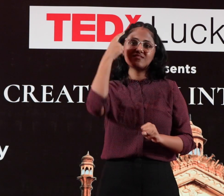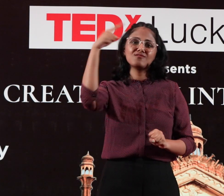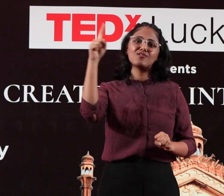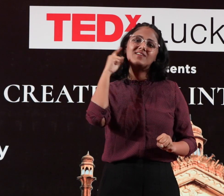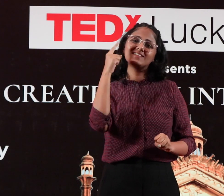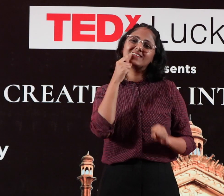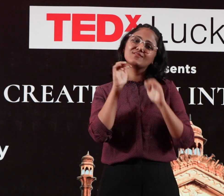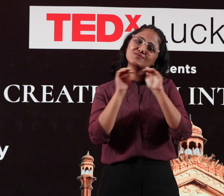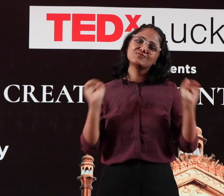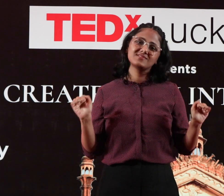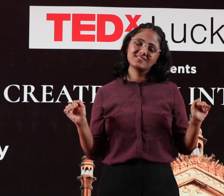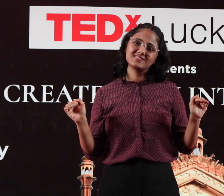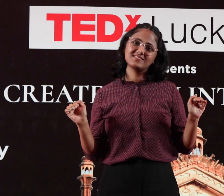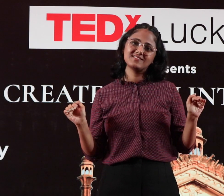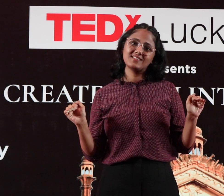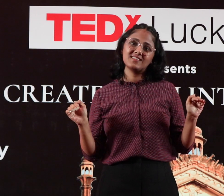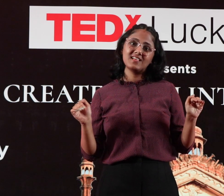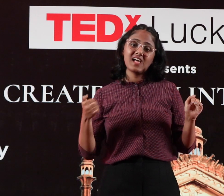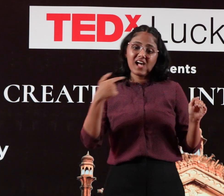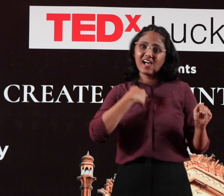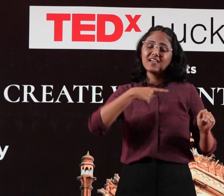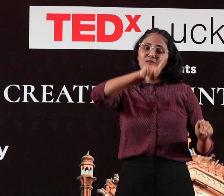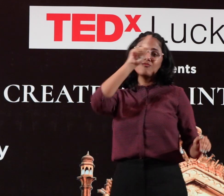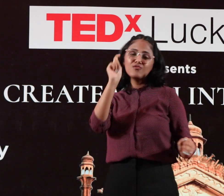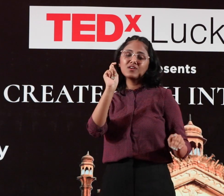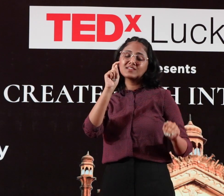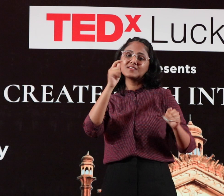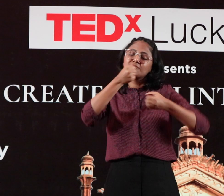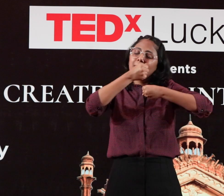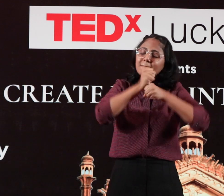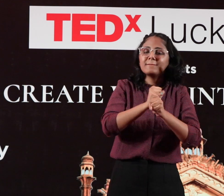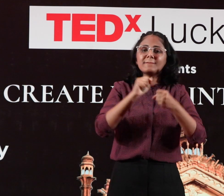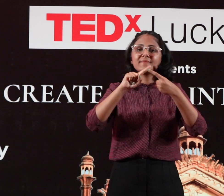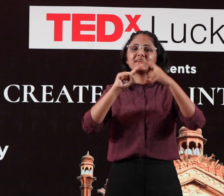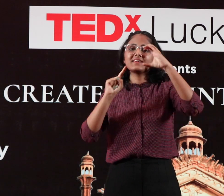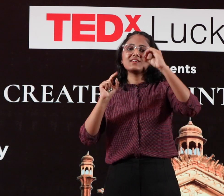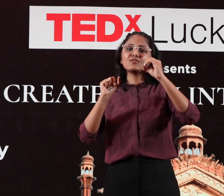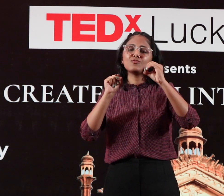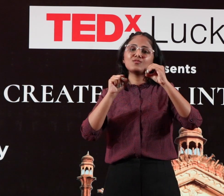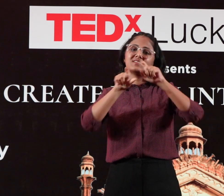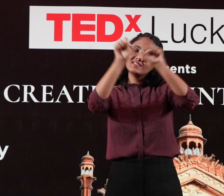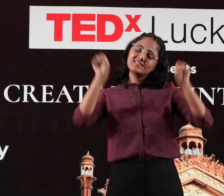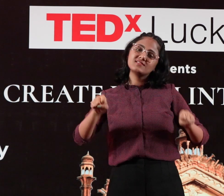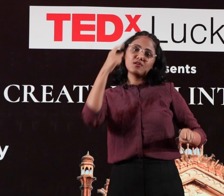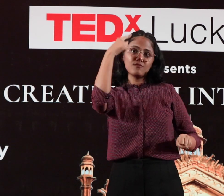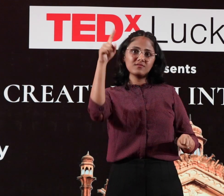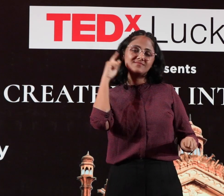एंड दैट इज व्हाट आई एम वर्किंग ऑन. मेरे साथ मेरी टीम एक मॉडल पे काम कर रही है और इस मॉडल को हम कहते हैं